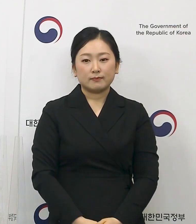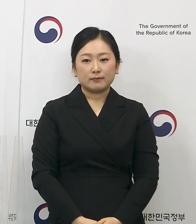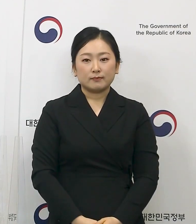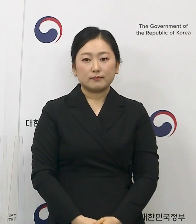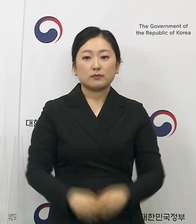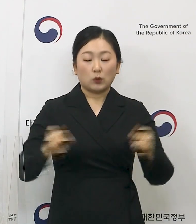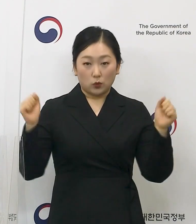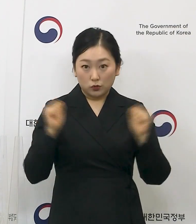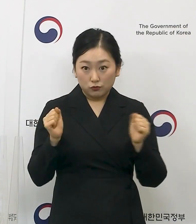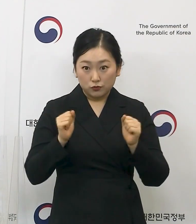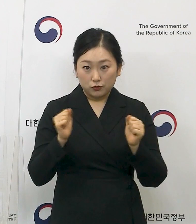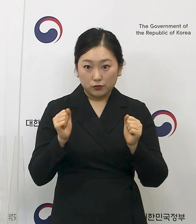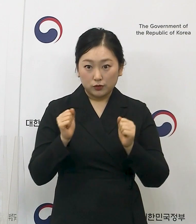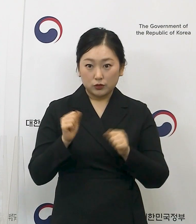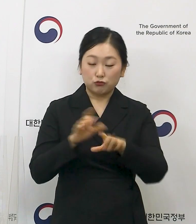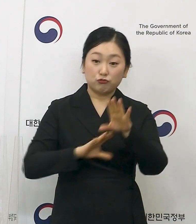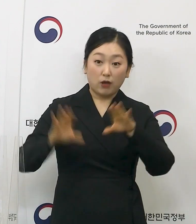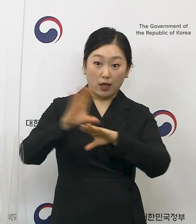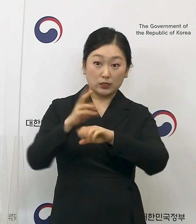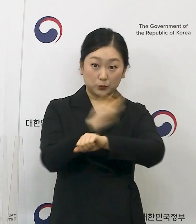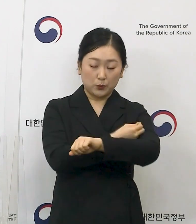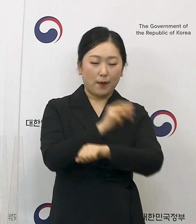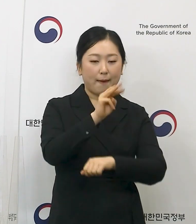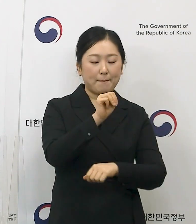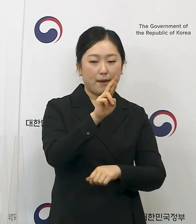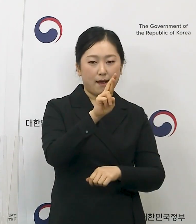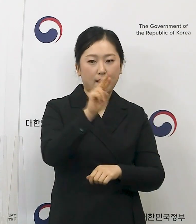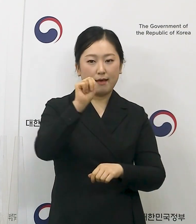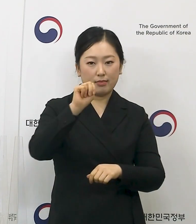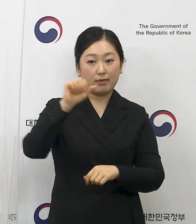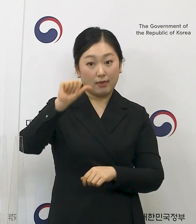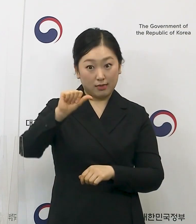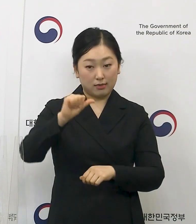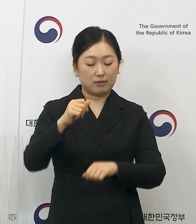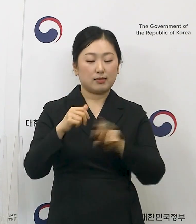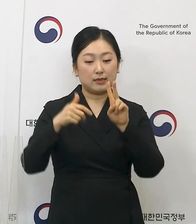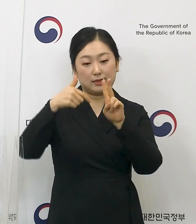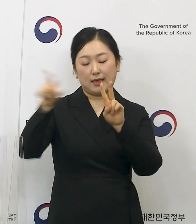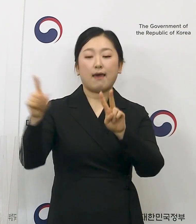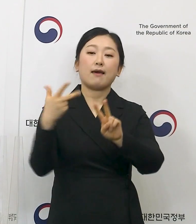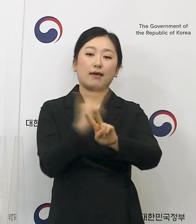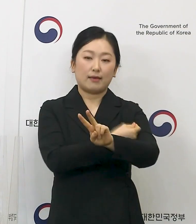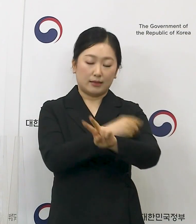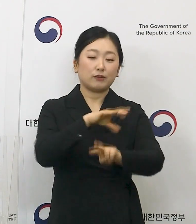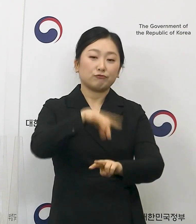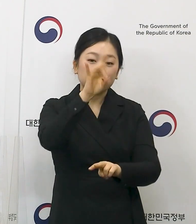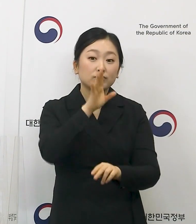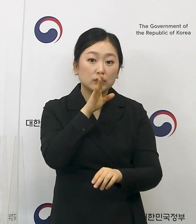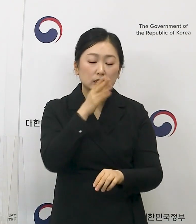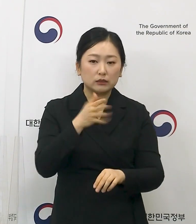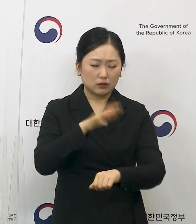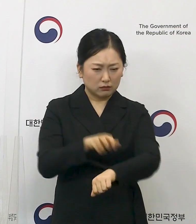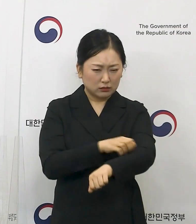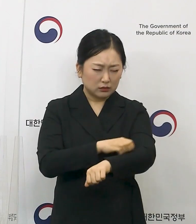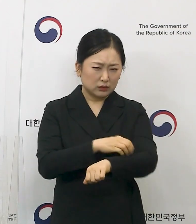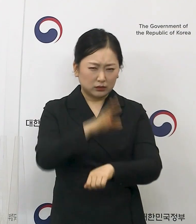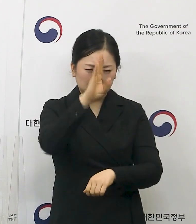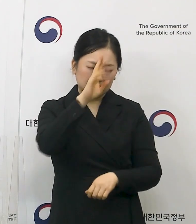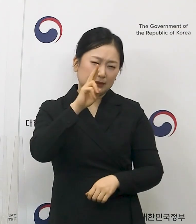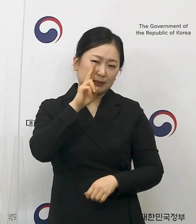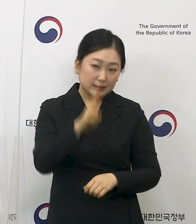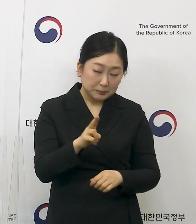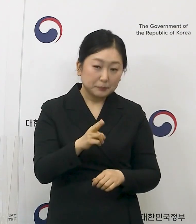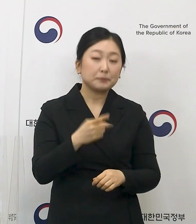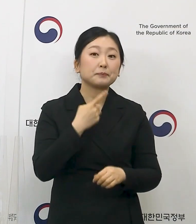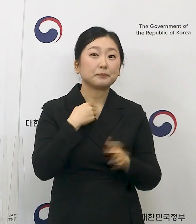동절기 추가 접종은 mRNA 이가 백신 접종을 우선적으로 권고하고 있지만 중증 알레르기 발생 이력이 있는 경우